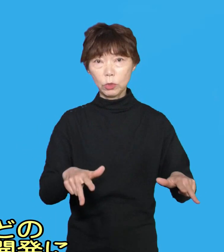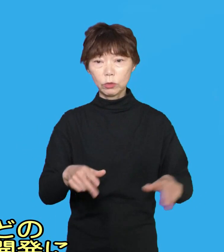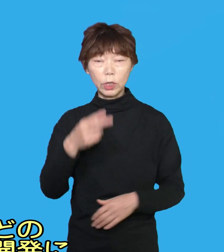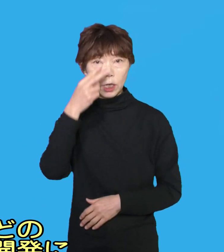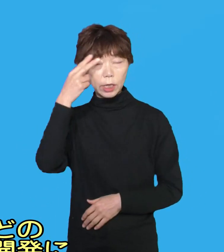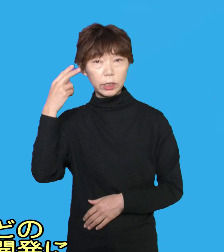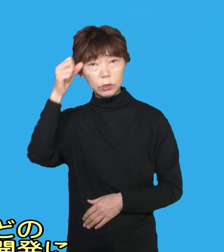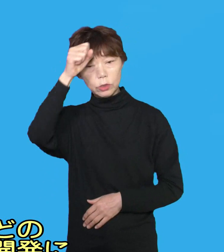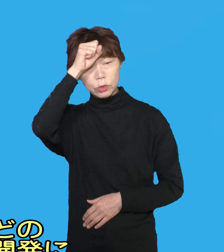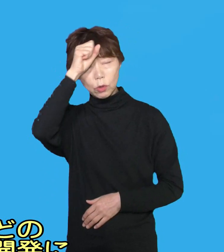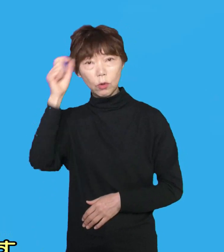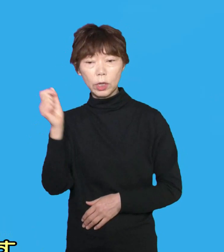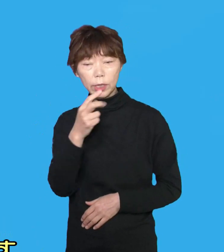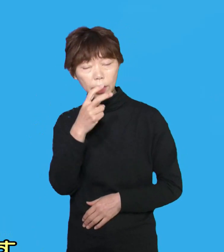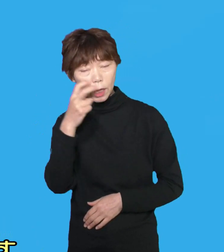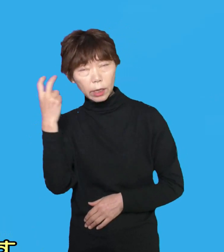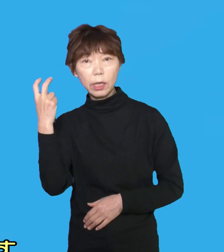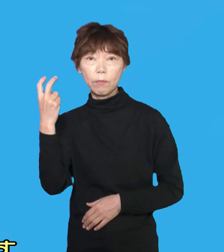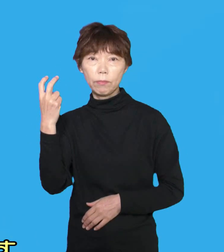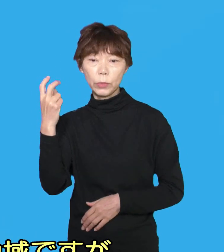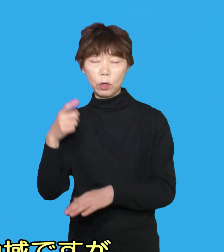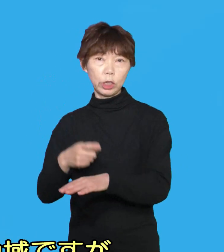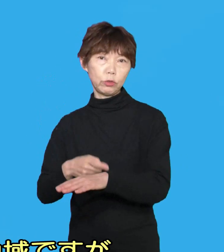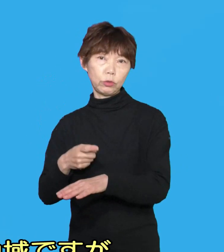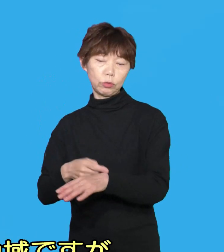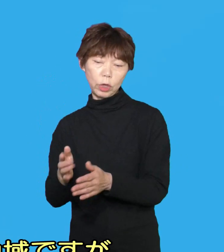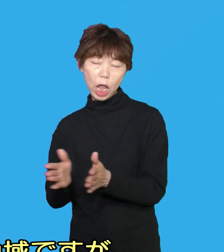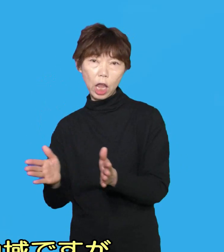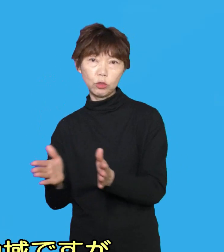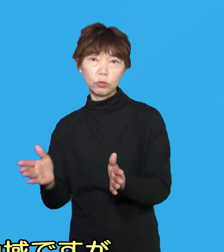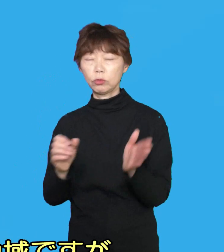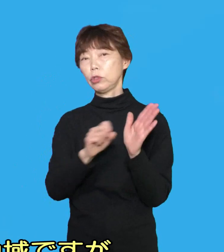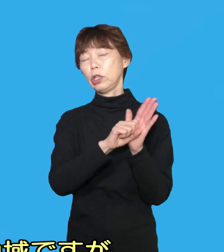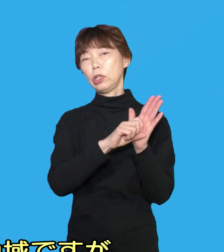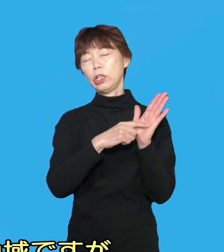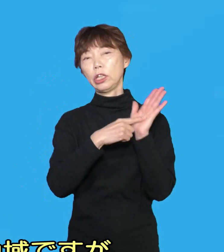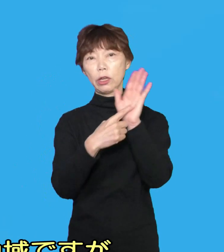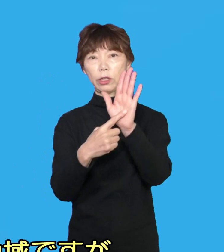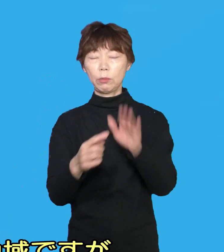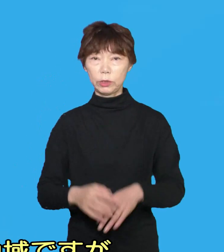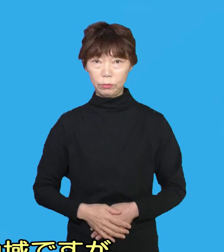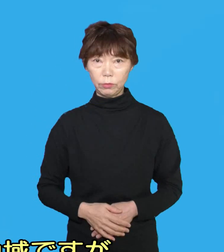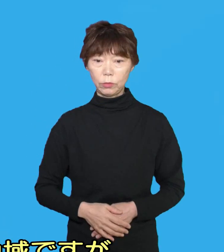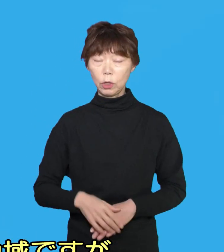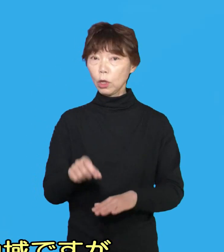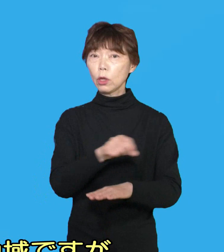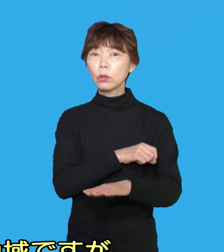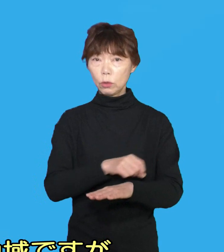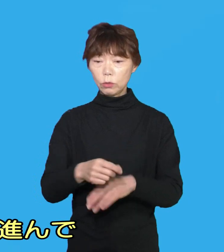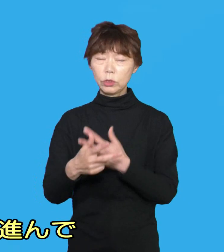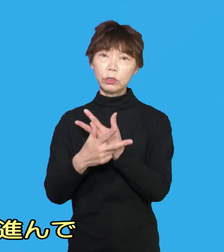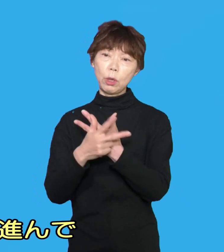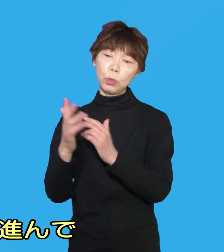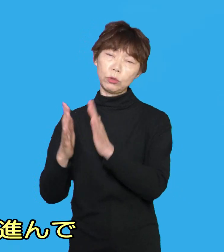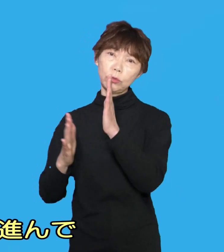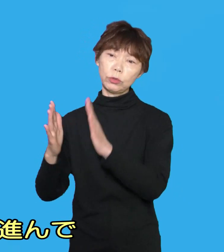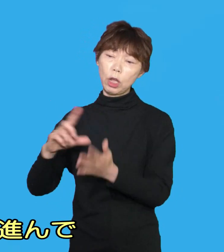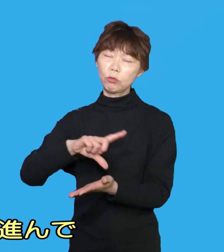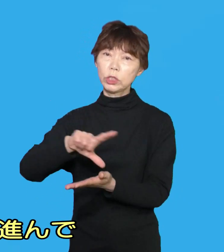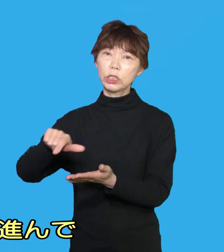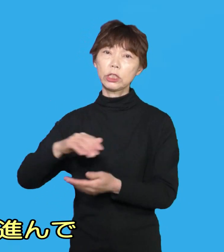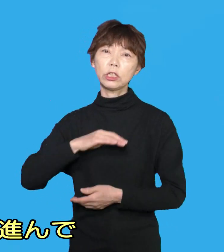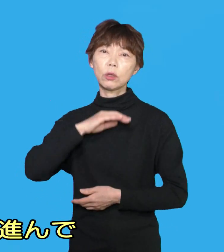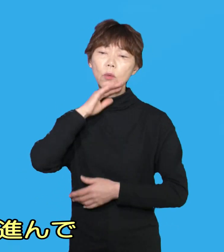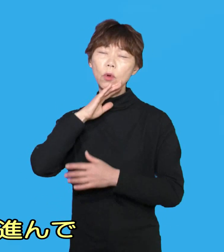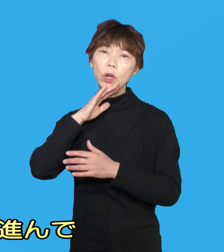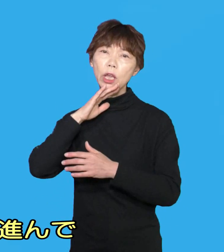見技術の開発に生かされます。今特に仙北ニュータウン地域なんですが、高